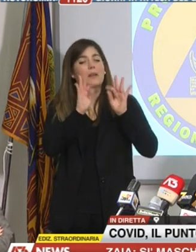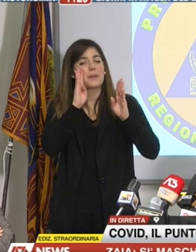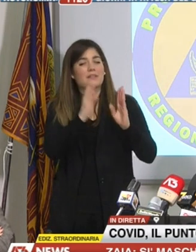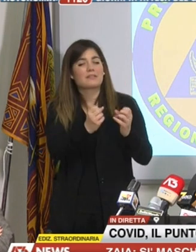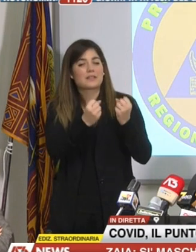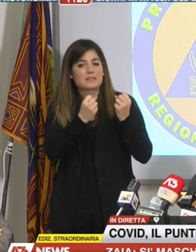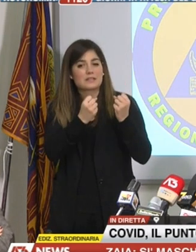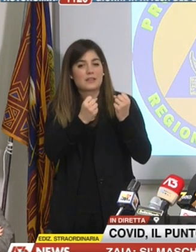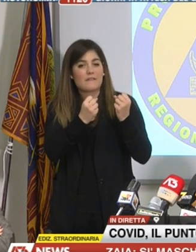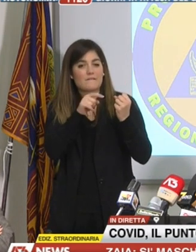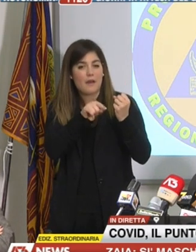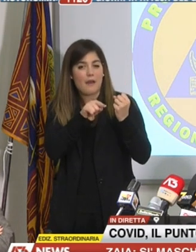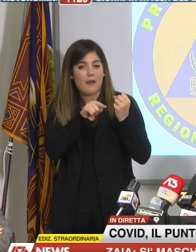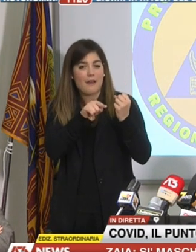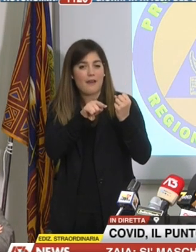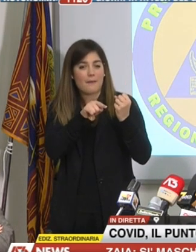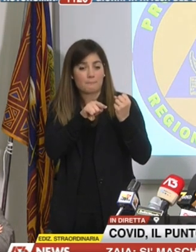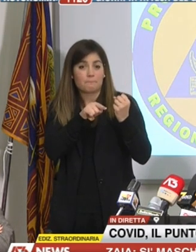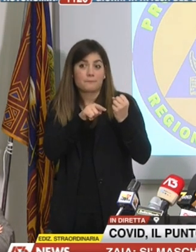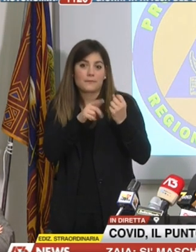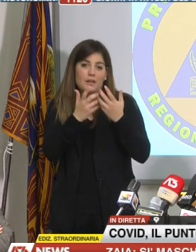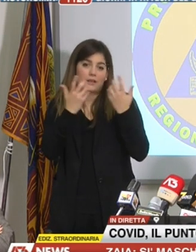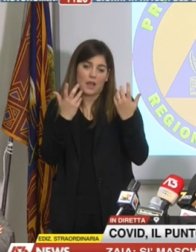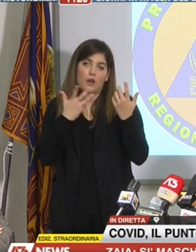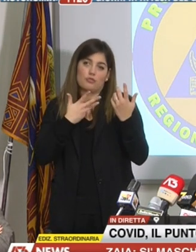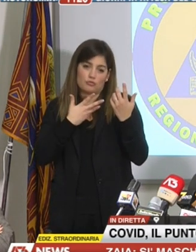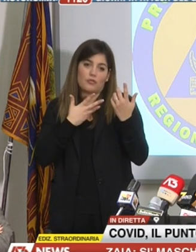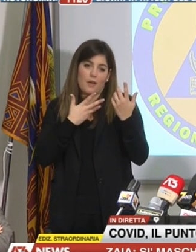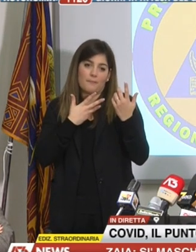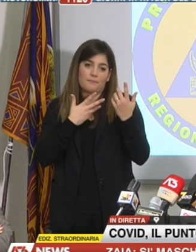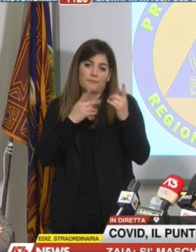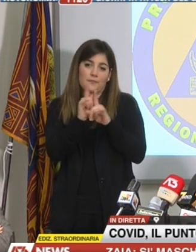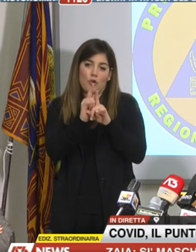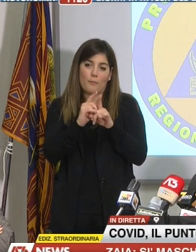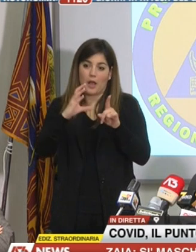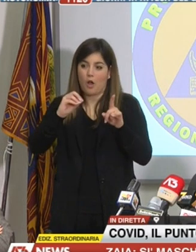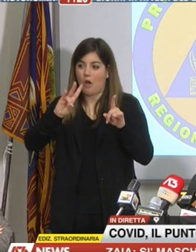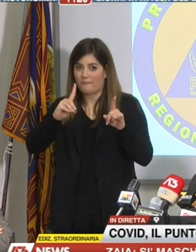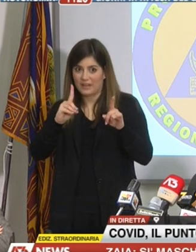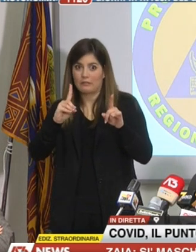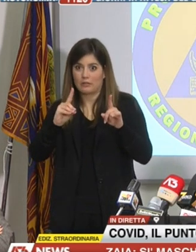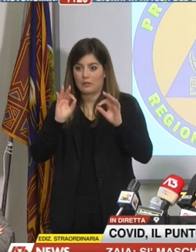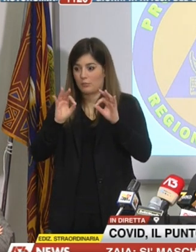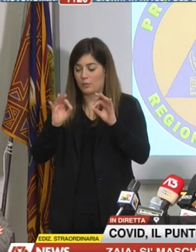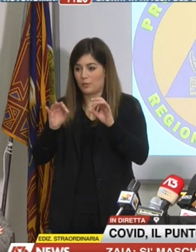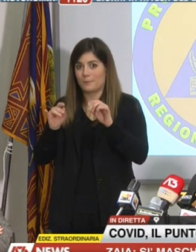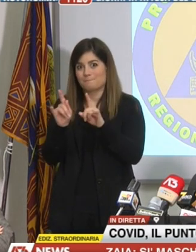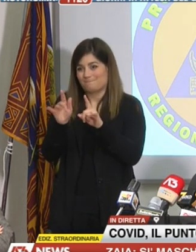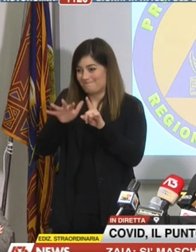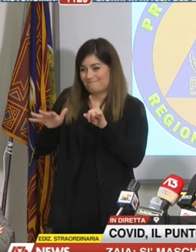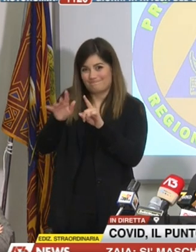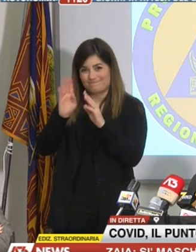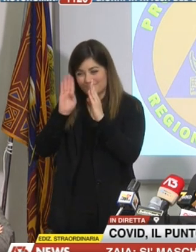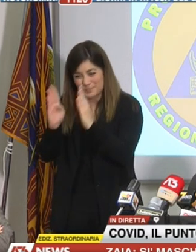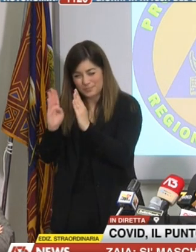quelle dedicate ai Covid estremi, comunque ne resteranno molte di più di terapie intensive